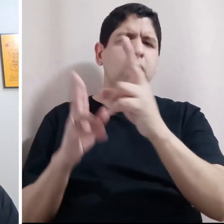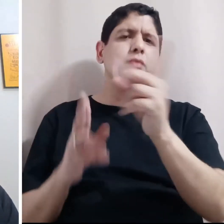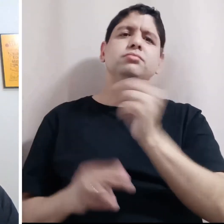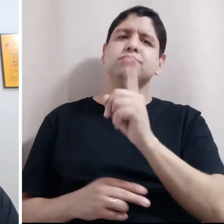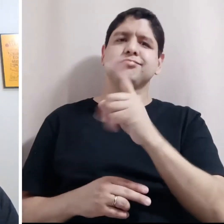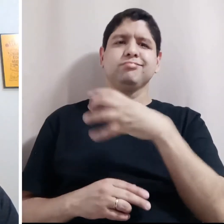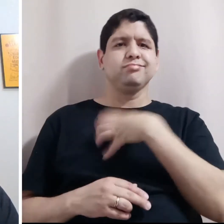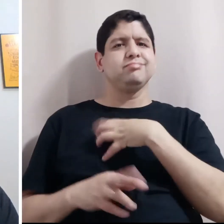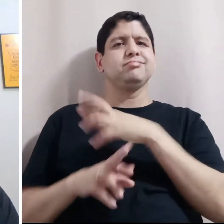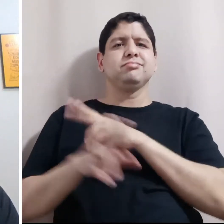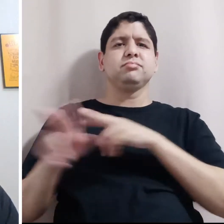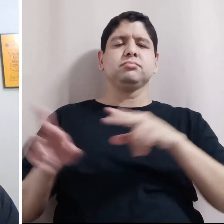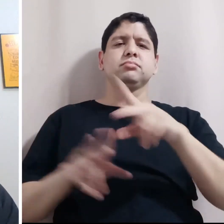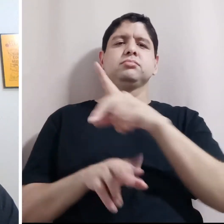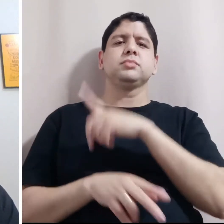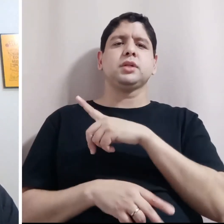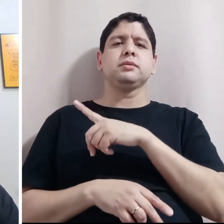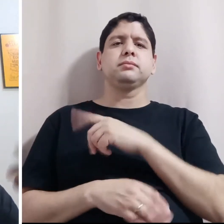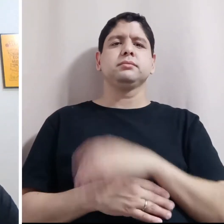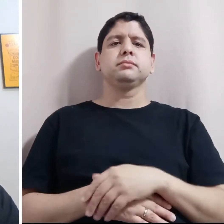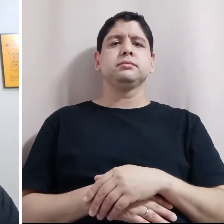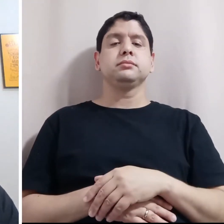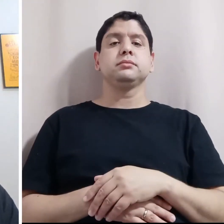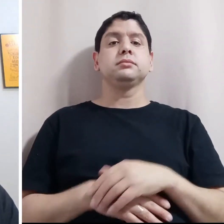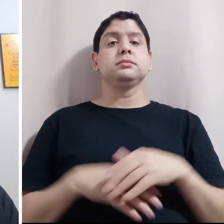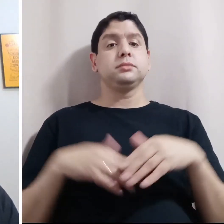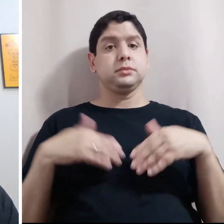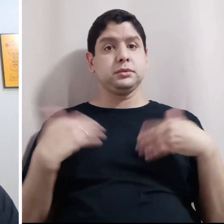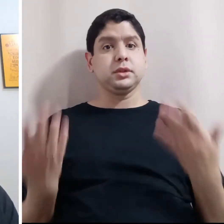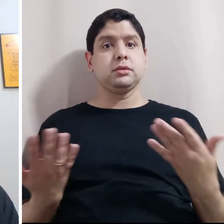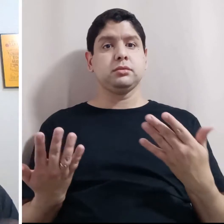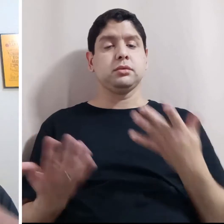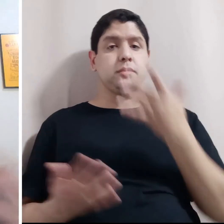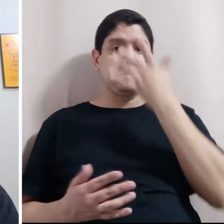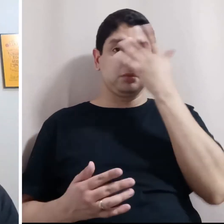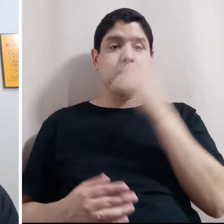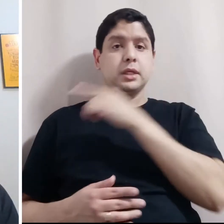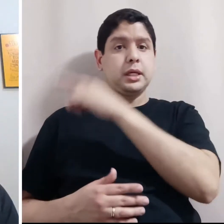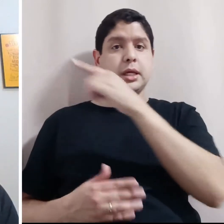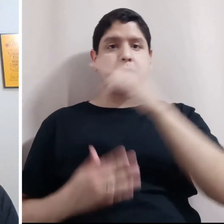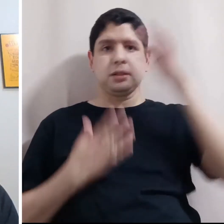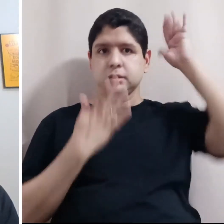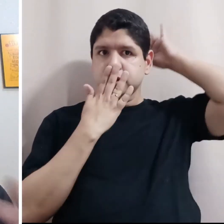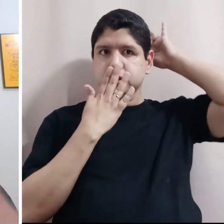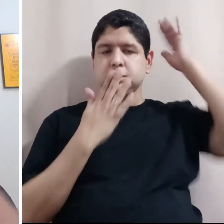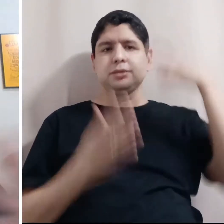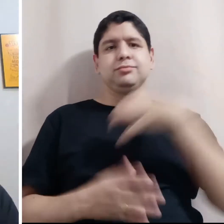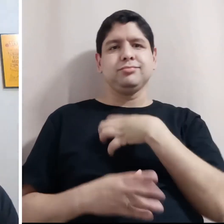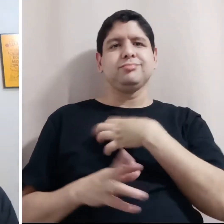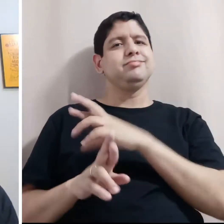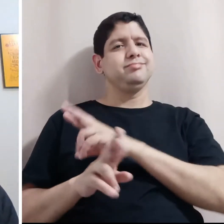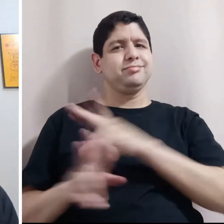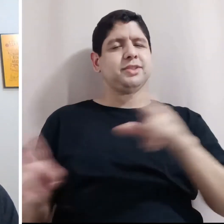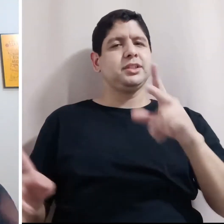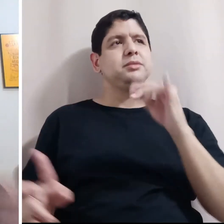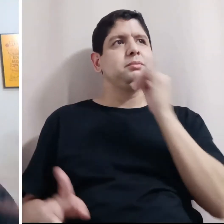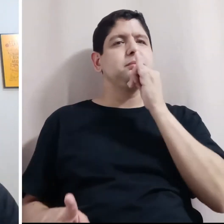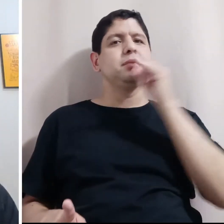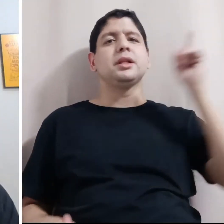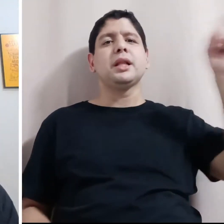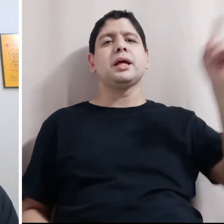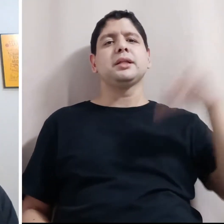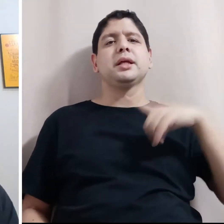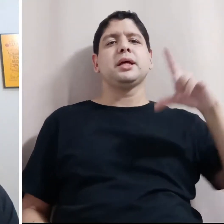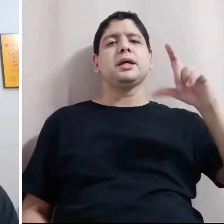do nosso continente. Né? O modo de vida desses povos era absolutamente diferente. Se a gente pensar na América, América